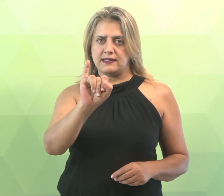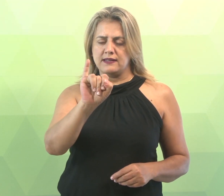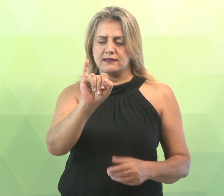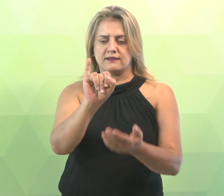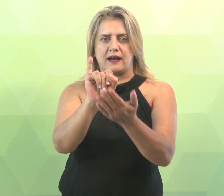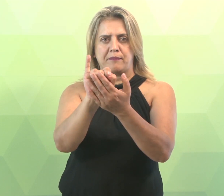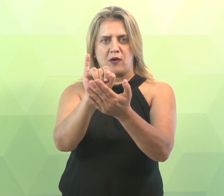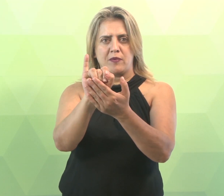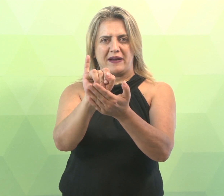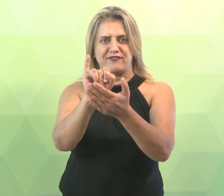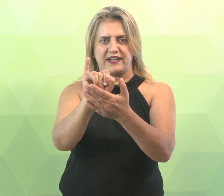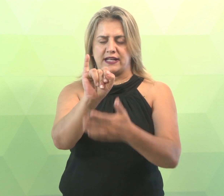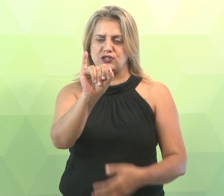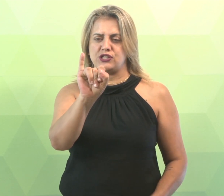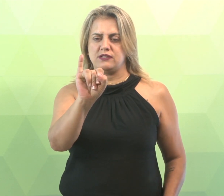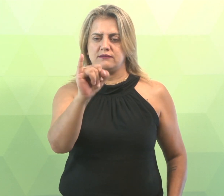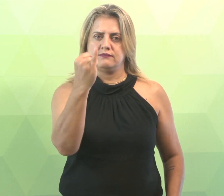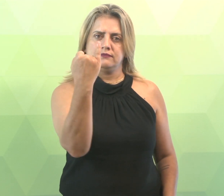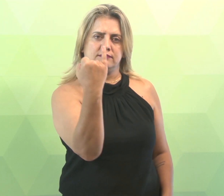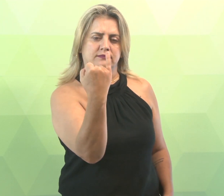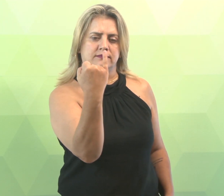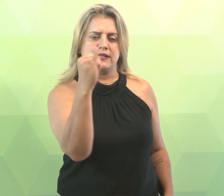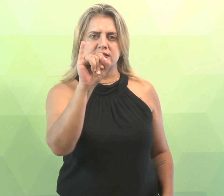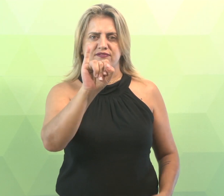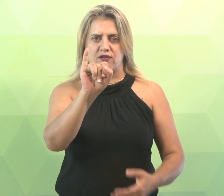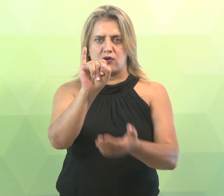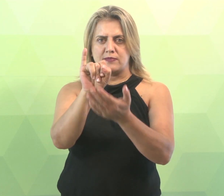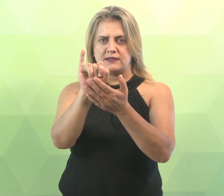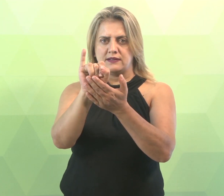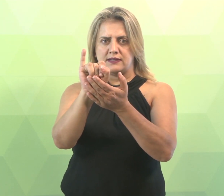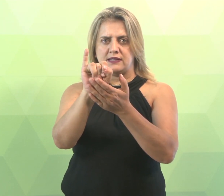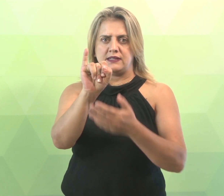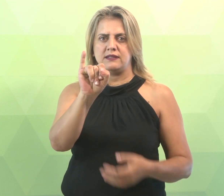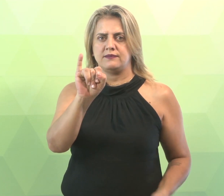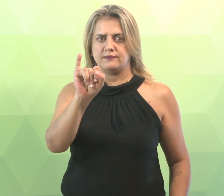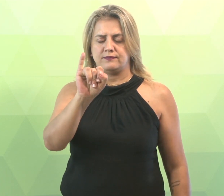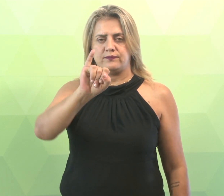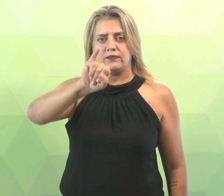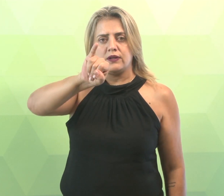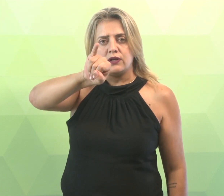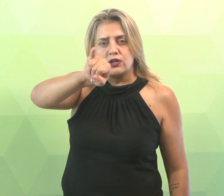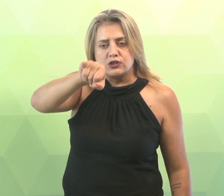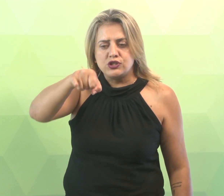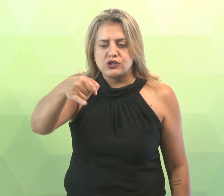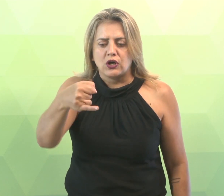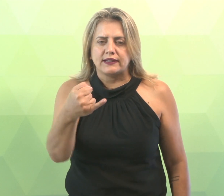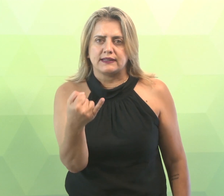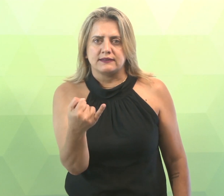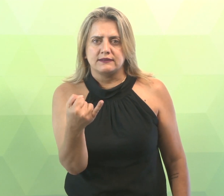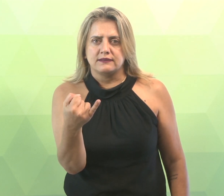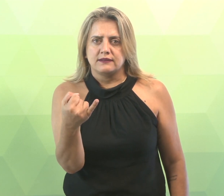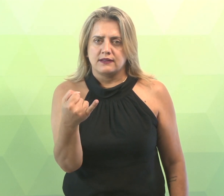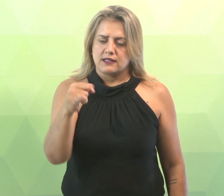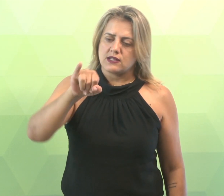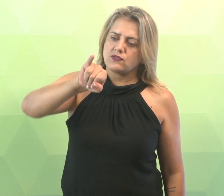I, a palma para frente, dessa forma, I, J. Vocês vão